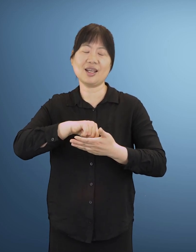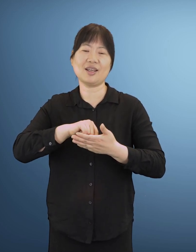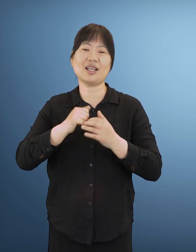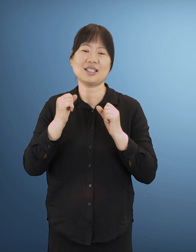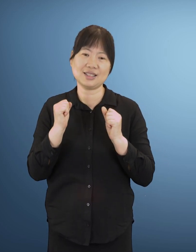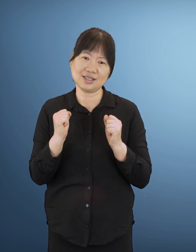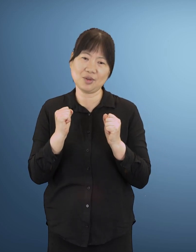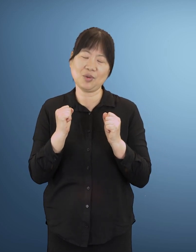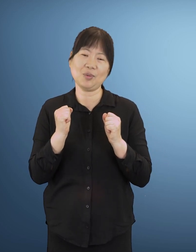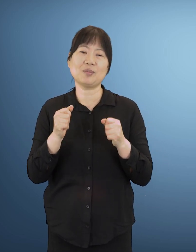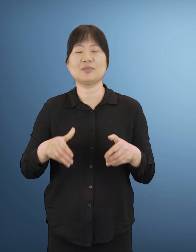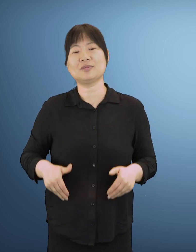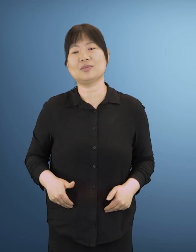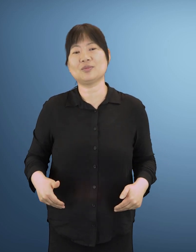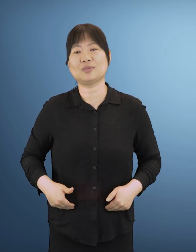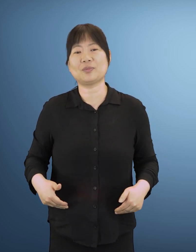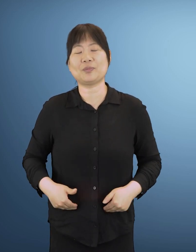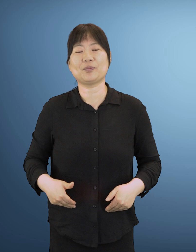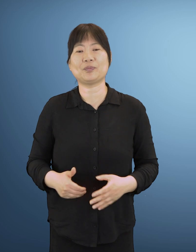않으면